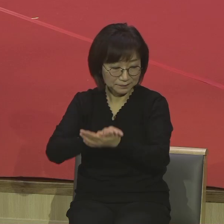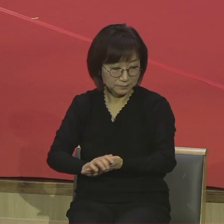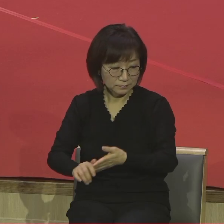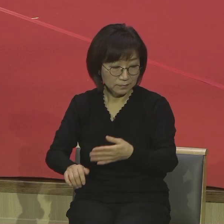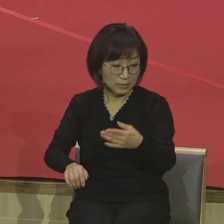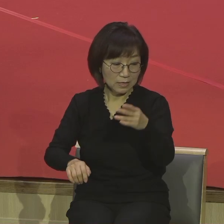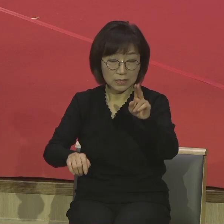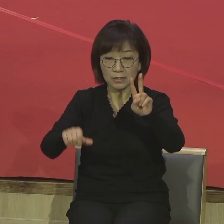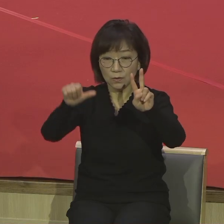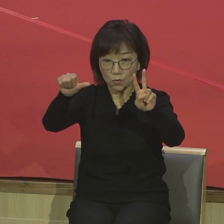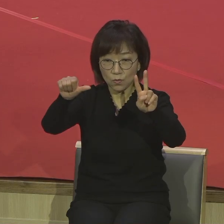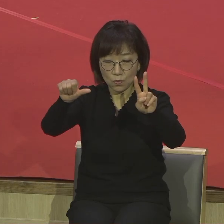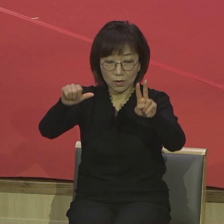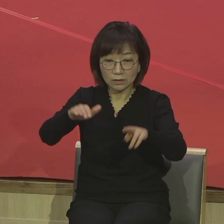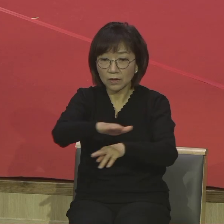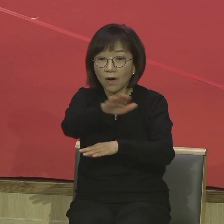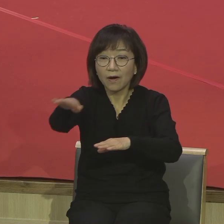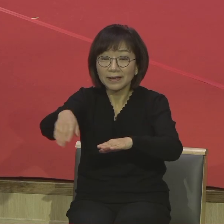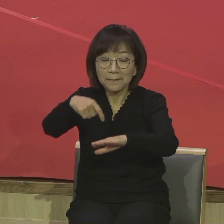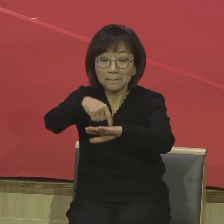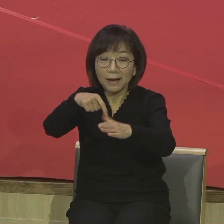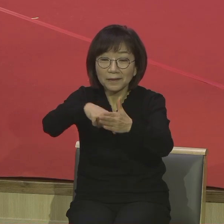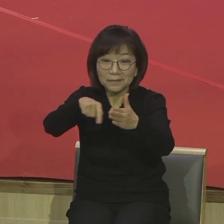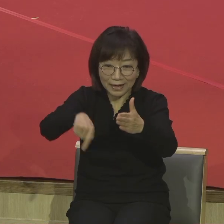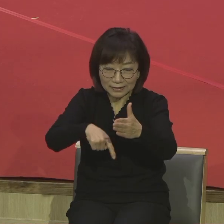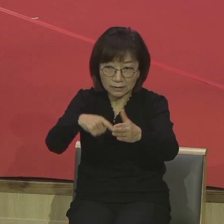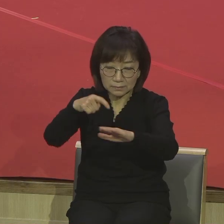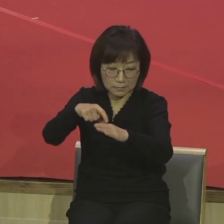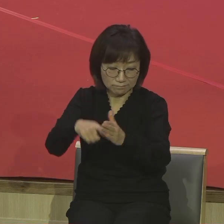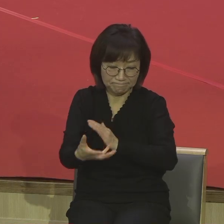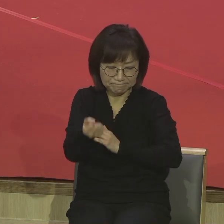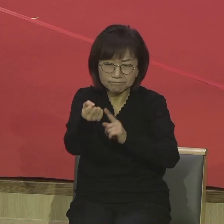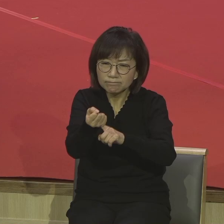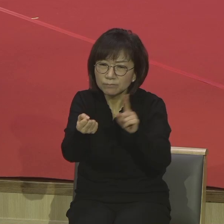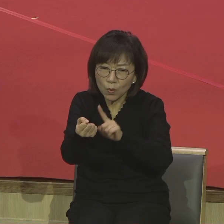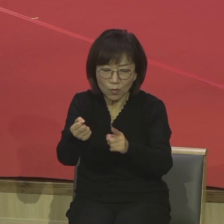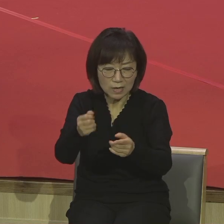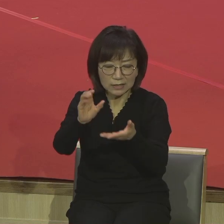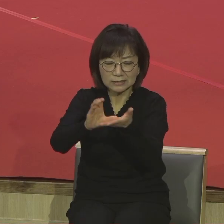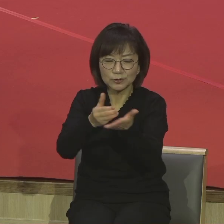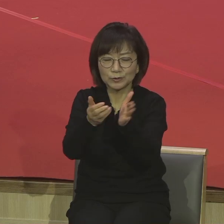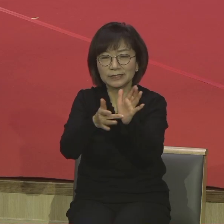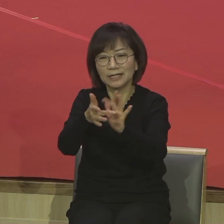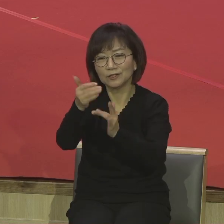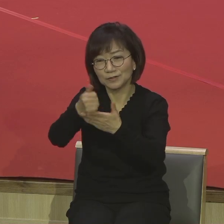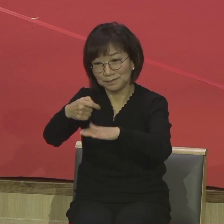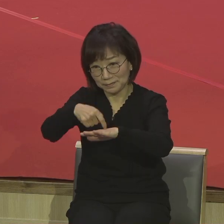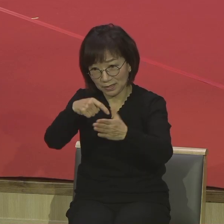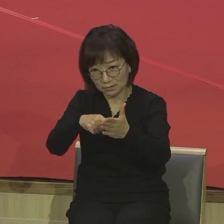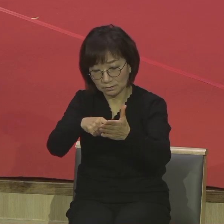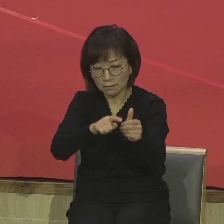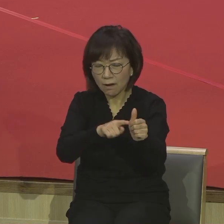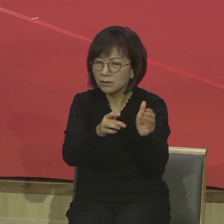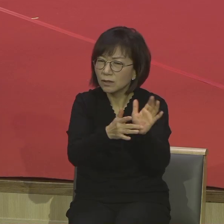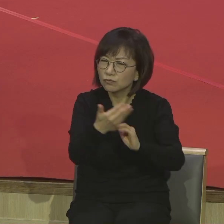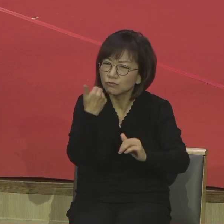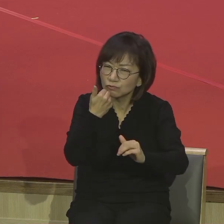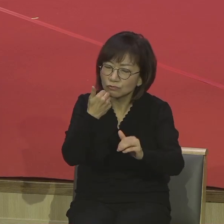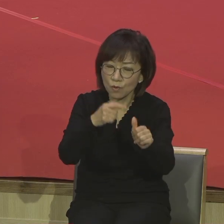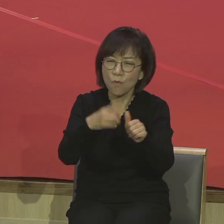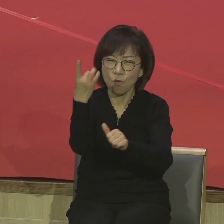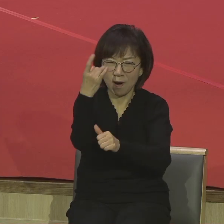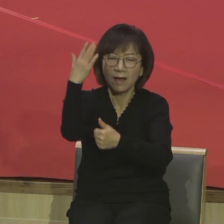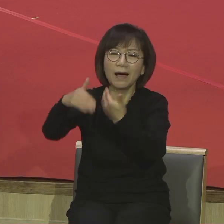너희 안에 이 마음을 품으라. 곧 그리스도 예수의 마음이니 그는 근본 하나님의 본체시나 하나님과 동등됨을 취할